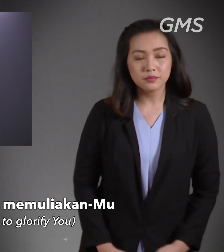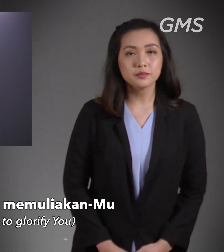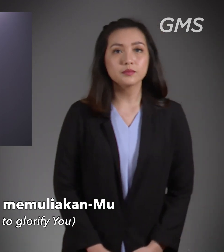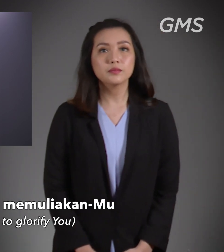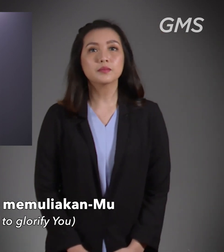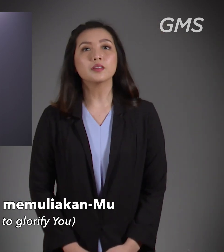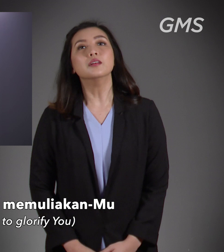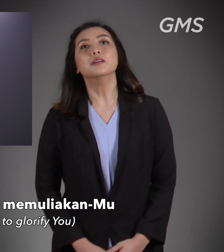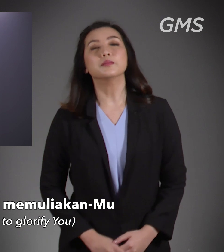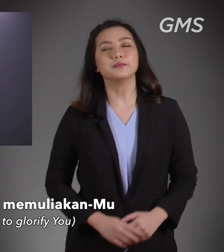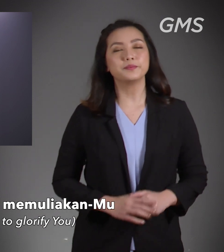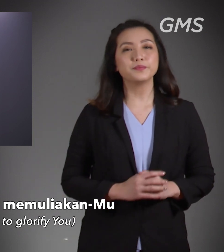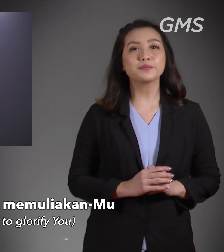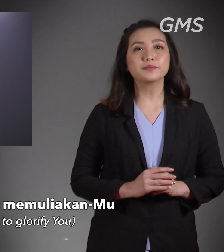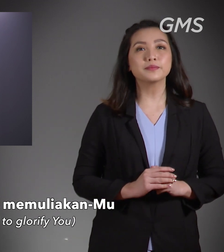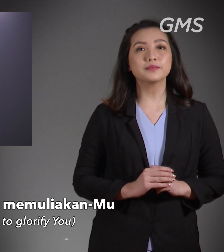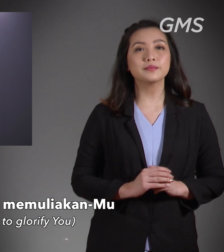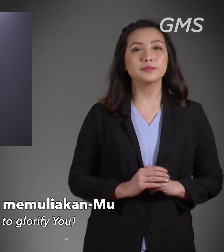mengasihimu,